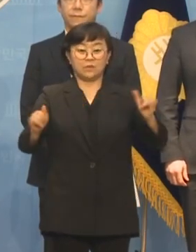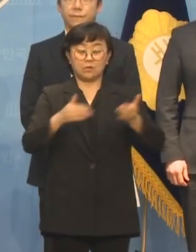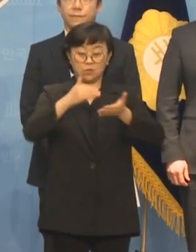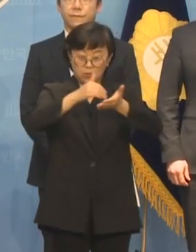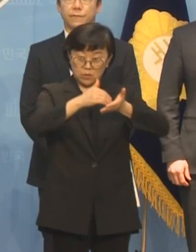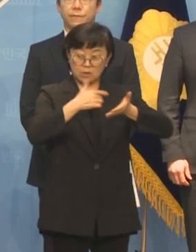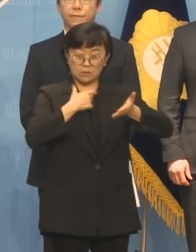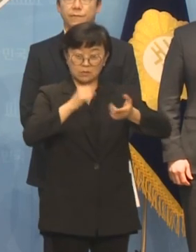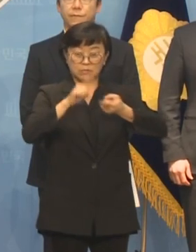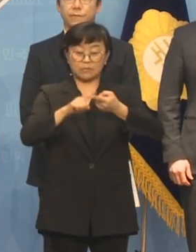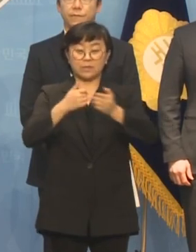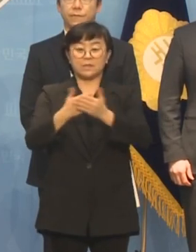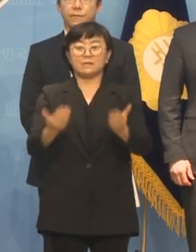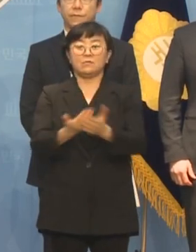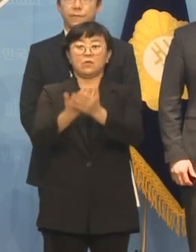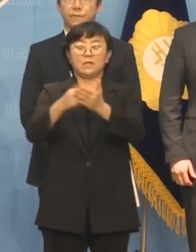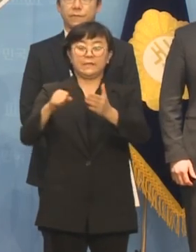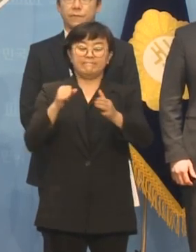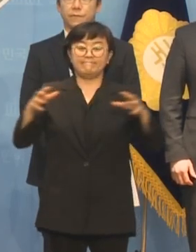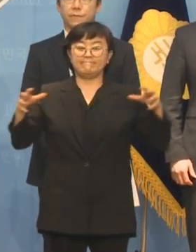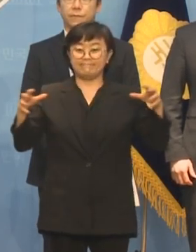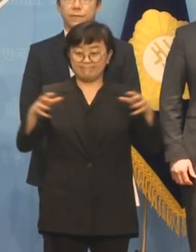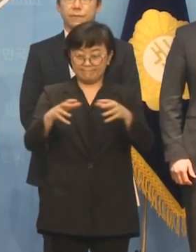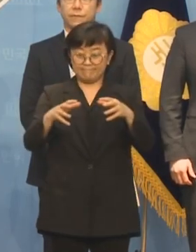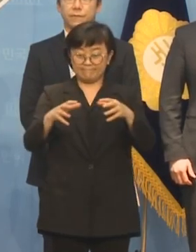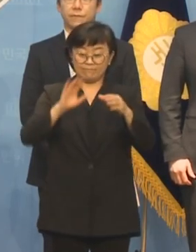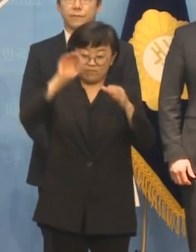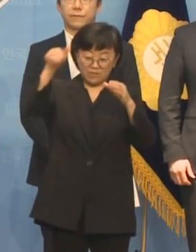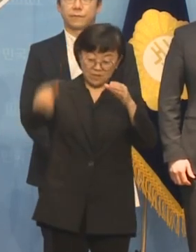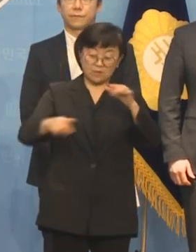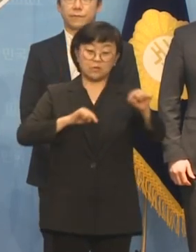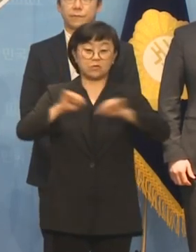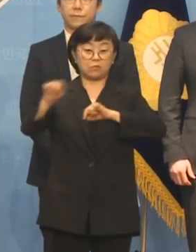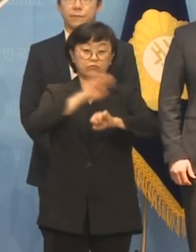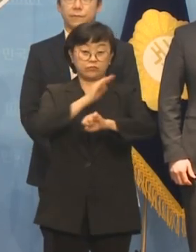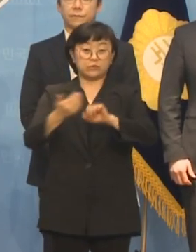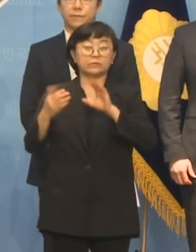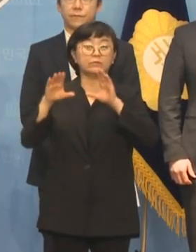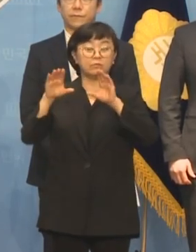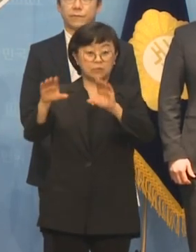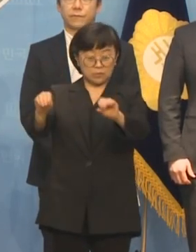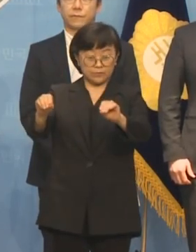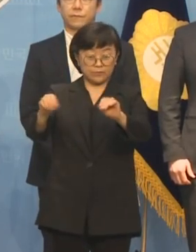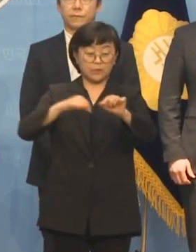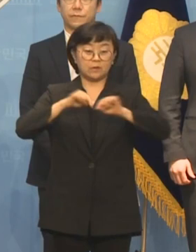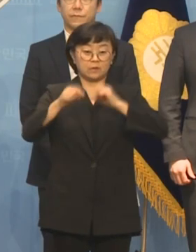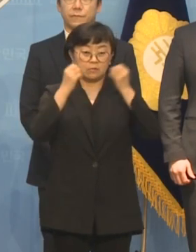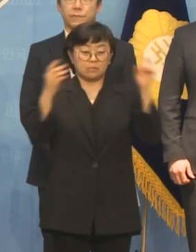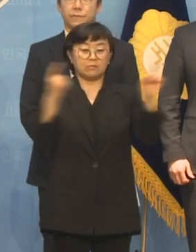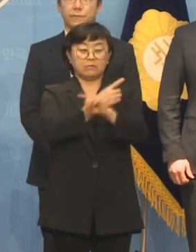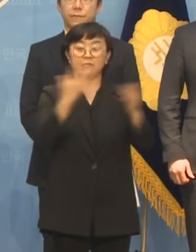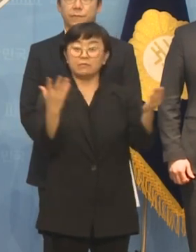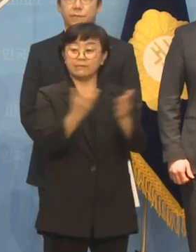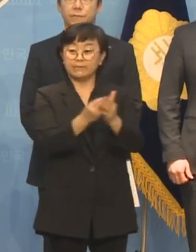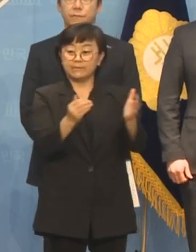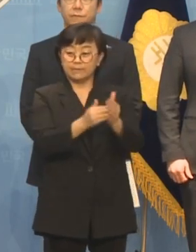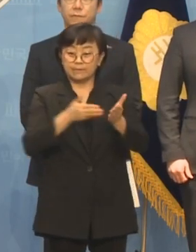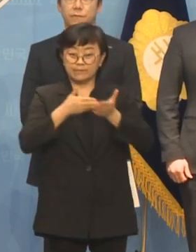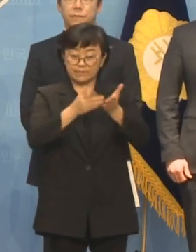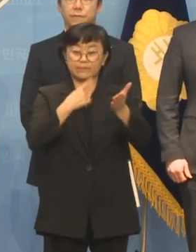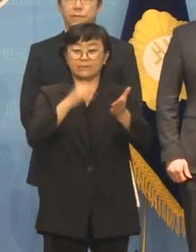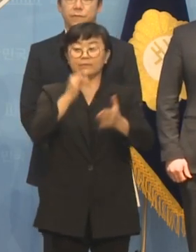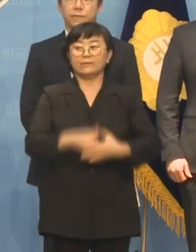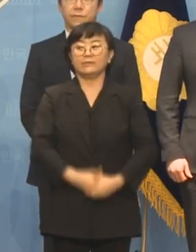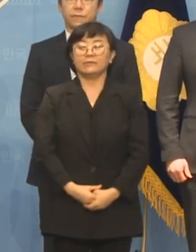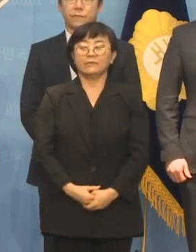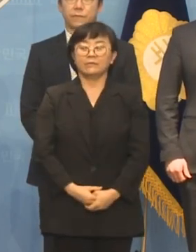요구대로 민주진보진영의 힘을 한데 모아 퇴행적 정권을 멈춰 세우고 정치개혁을 완수하자고 제안드린 바